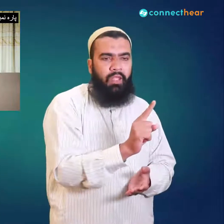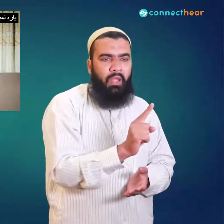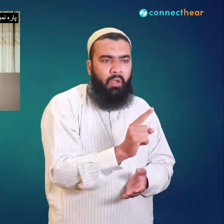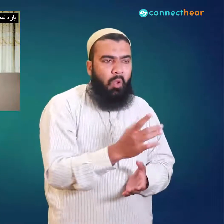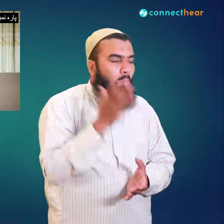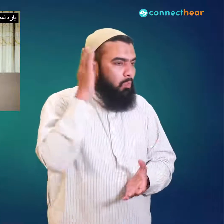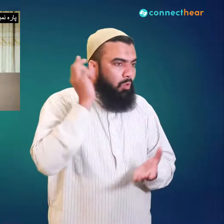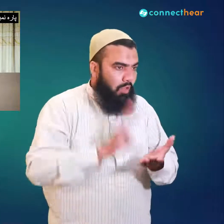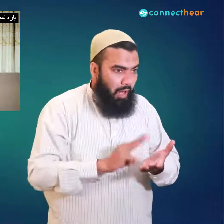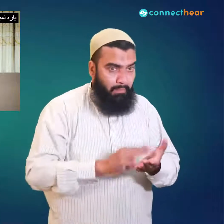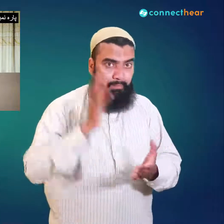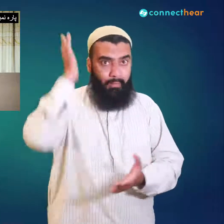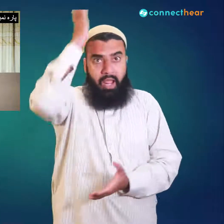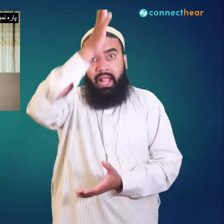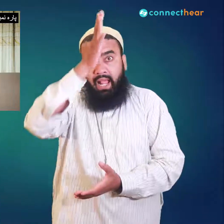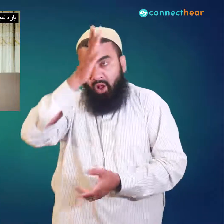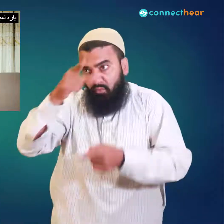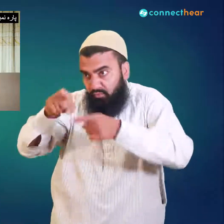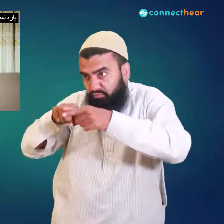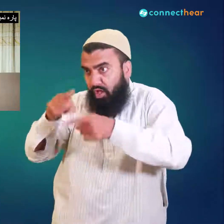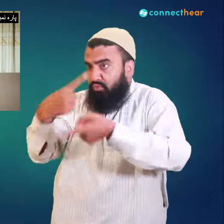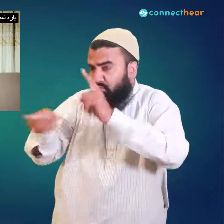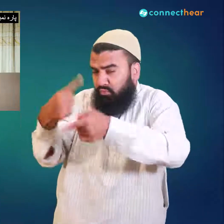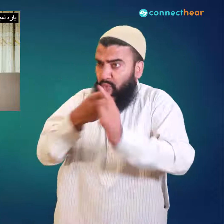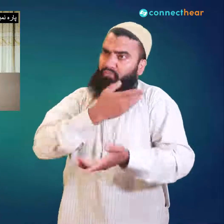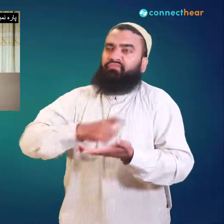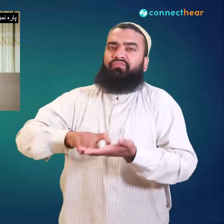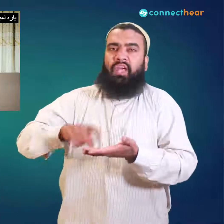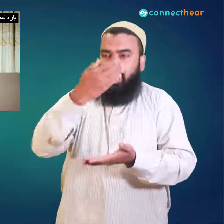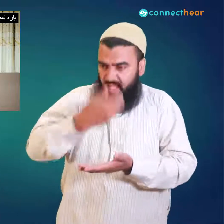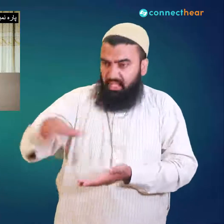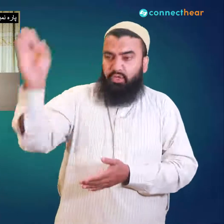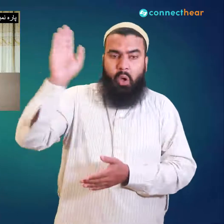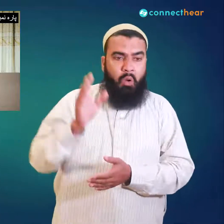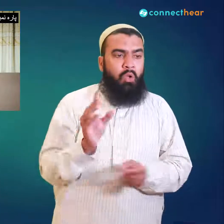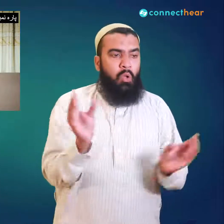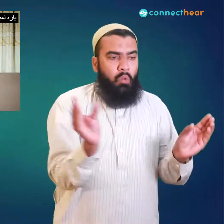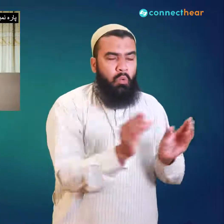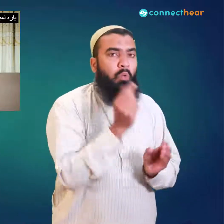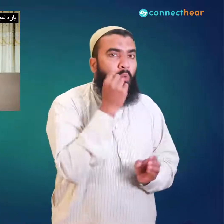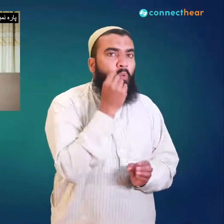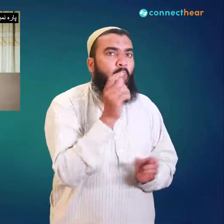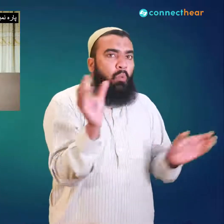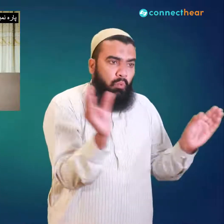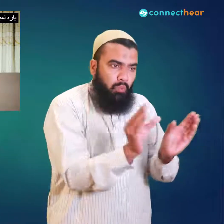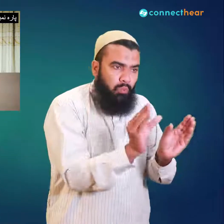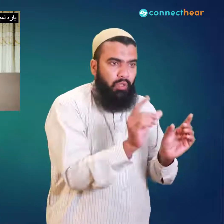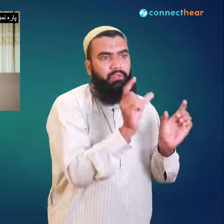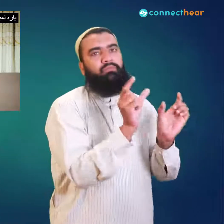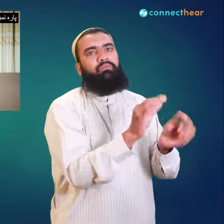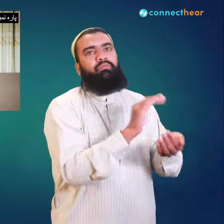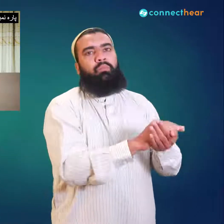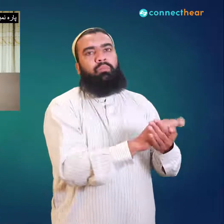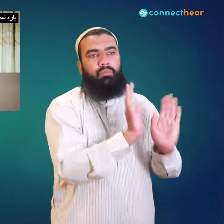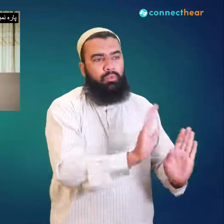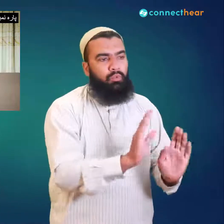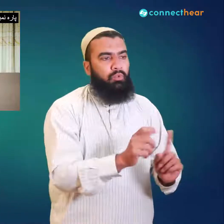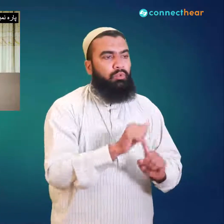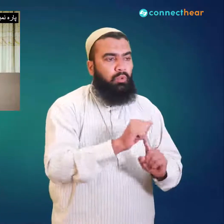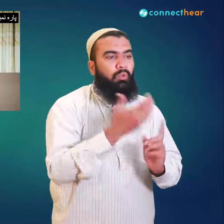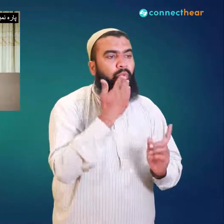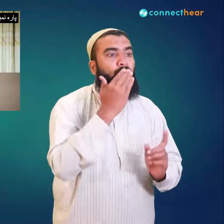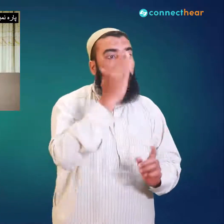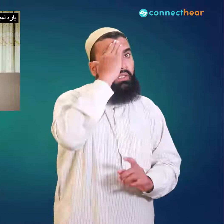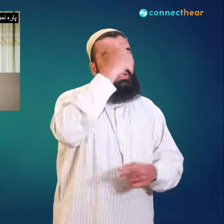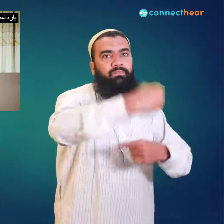اس لیے علم دین کا حاصل کرنا اس حوالے سے فرض ہوگا کہ جب اور کوئی حاصل نہیں کر